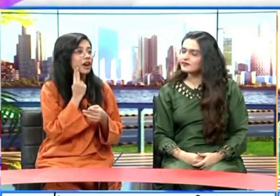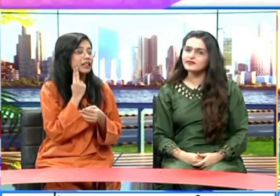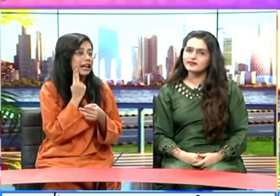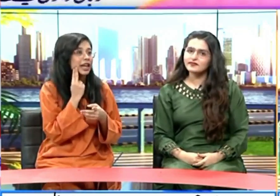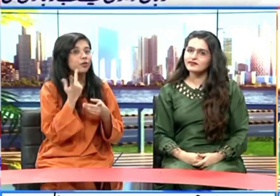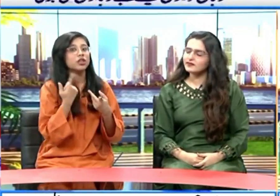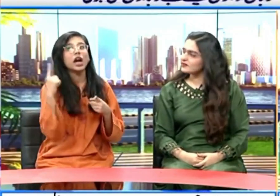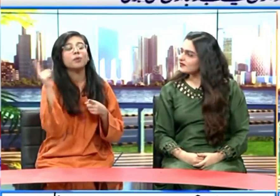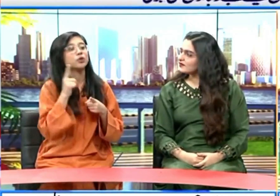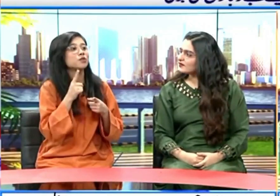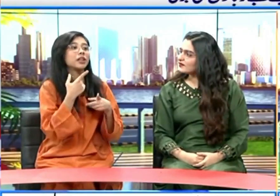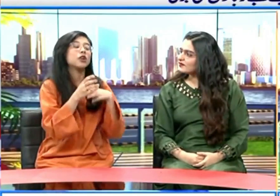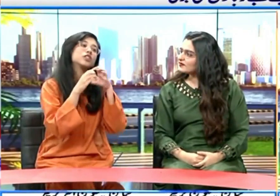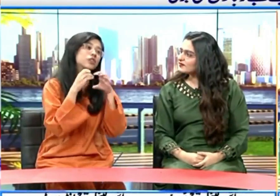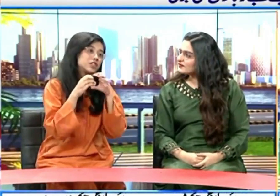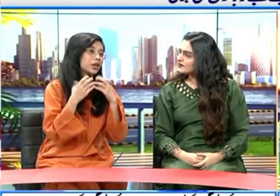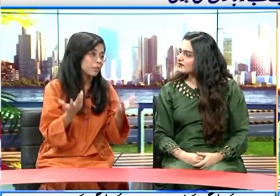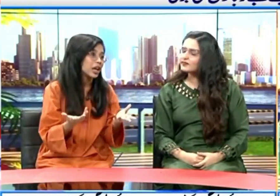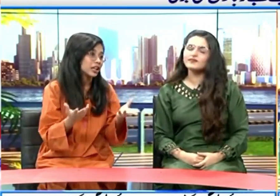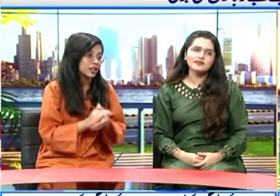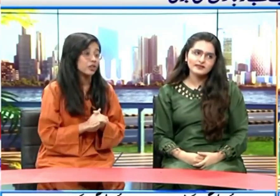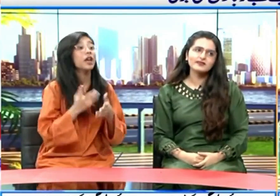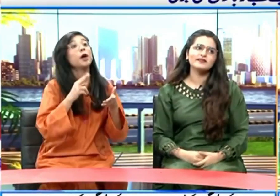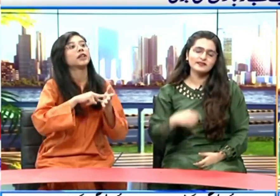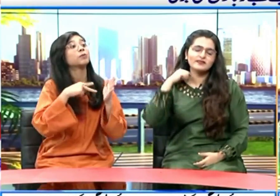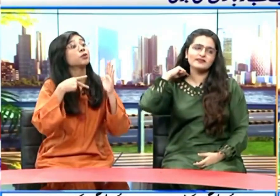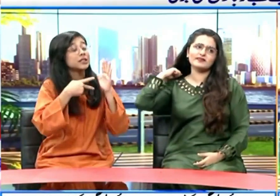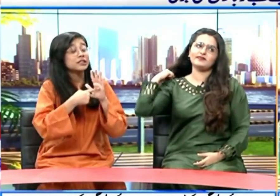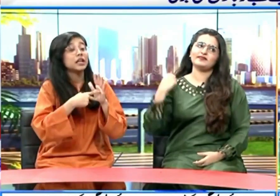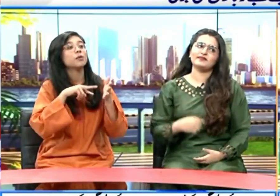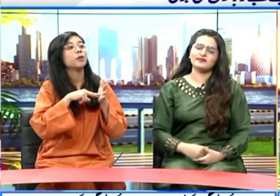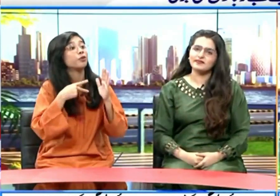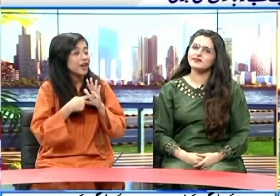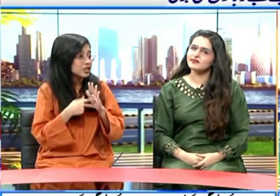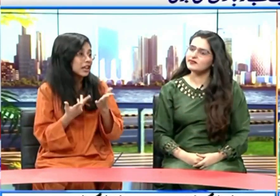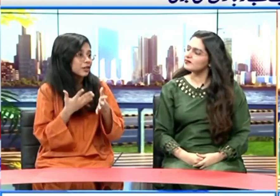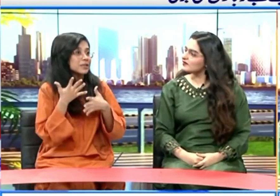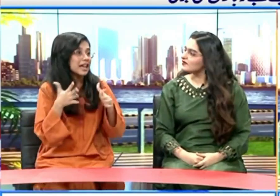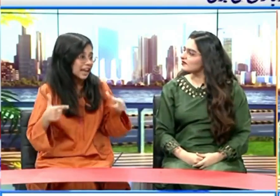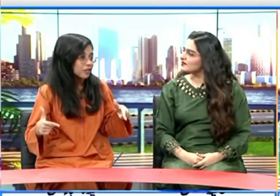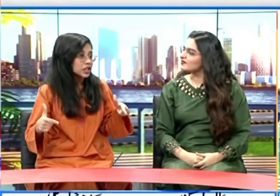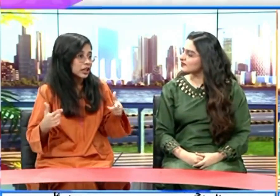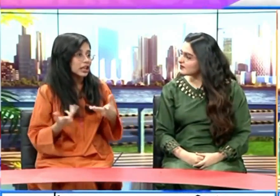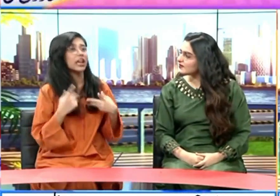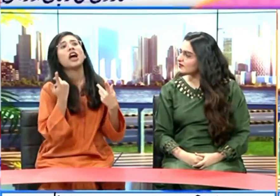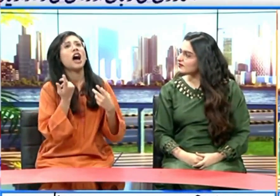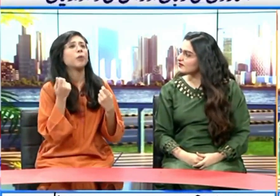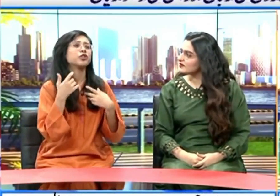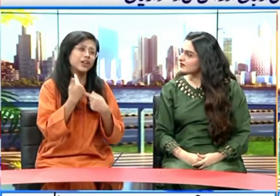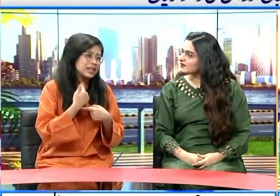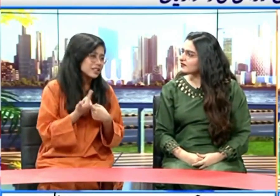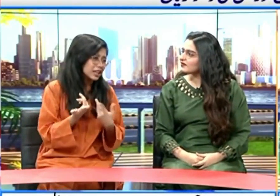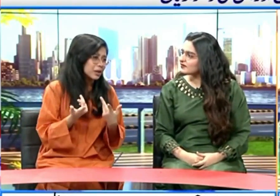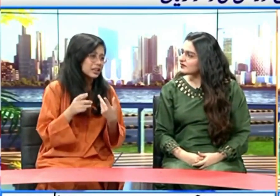آپ کے والدین ڈیف ہوتے ہیں آپ روزمرہ ان سے اسی میں کمیونیکیٹ کر رہے ہوتے ہیں. بٹ آپ کو اتنا پروفیشنل لیول پہ سائن لینگویج کرنے کے لیے آپ